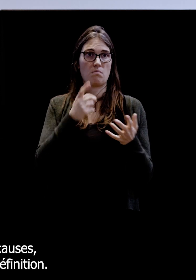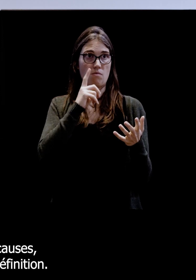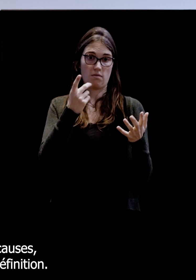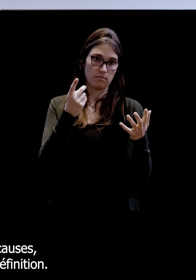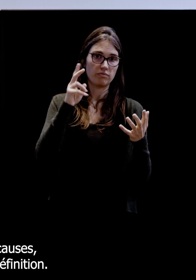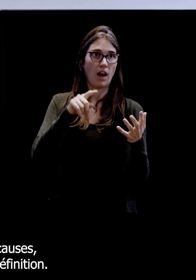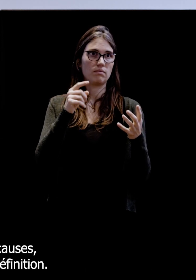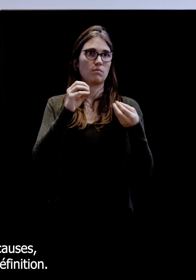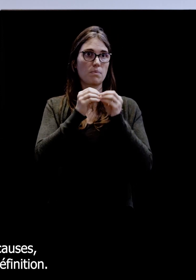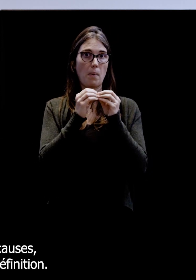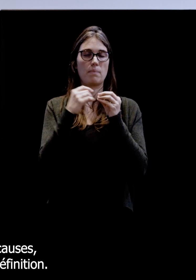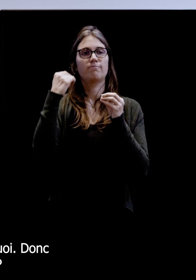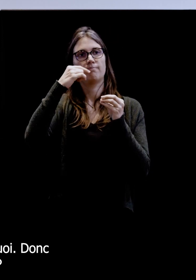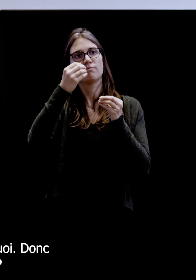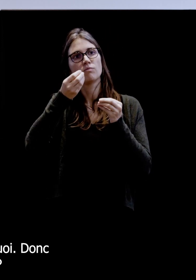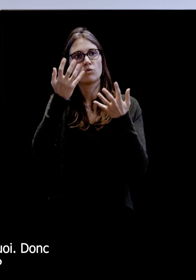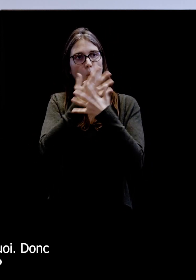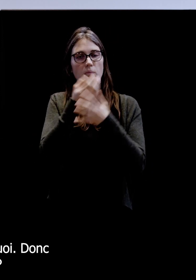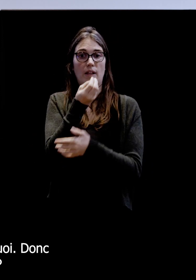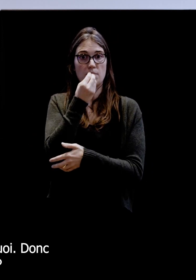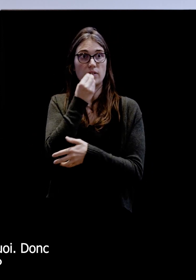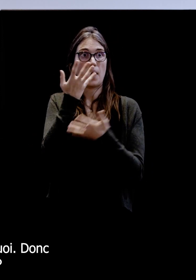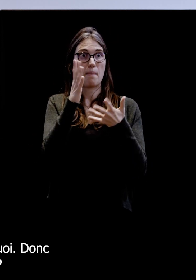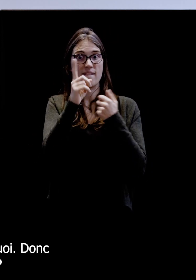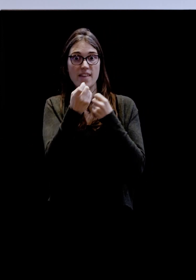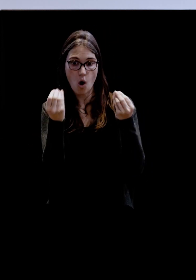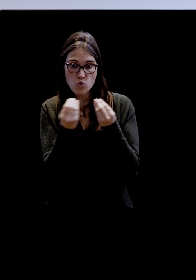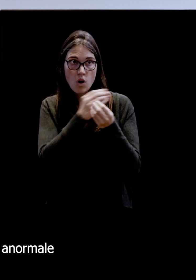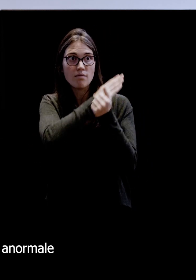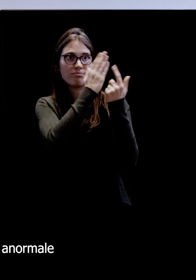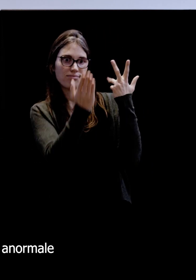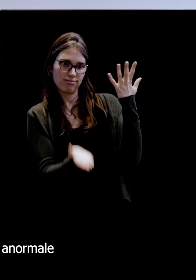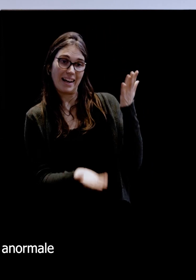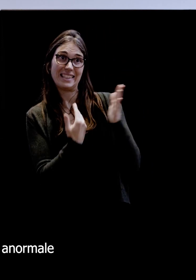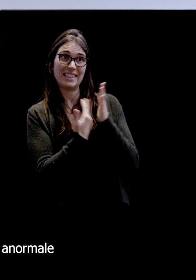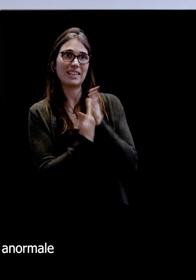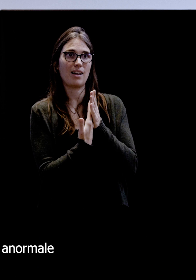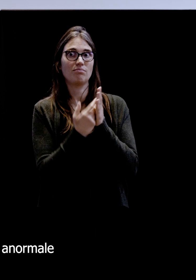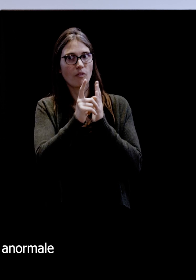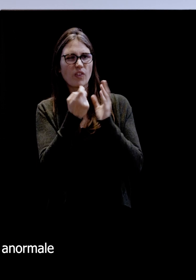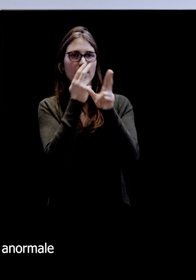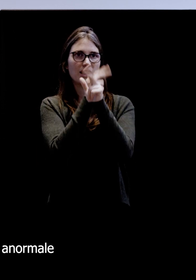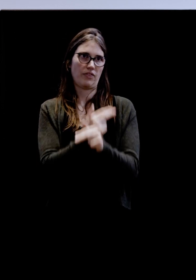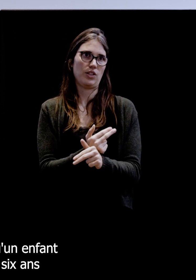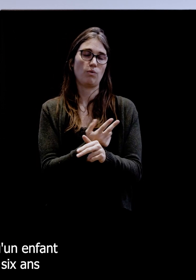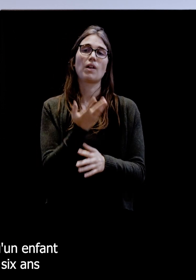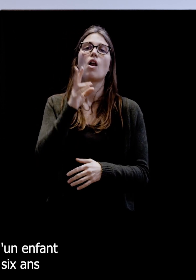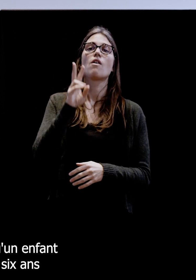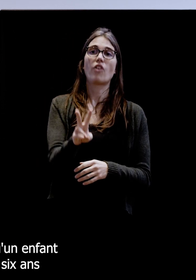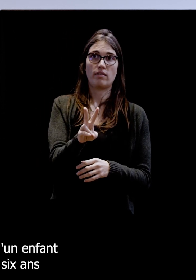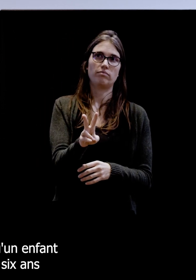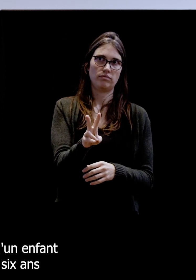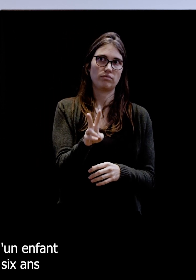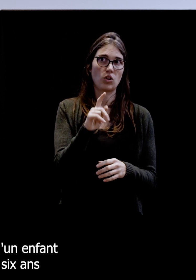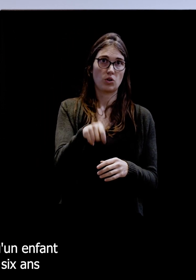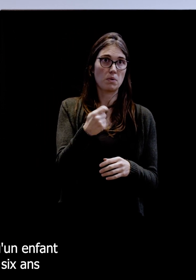causes, elle faisait partie de la définition, et vous allez voir pourquoi. Donc, il a défini les TAP comme une alimentation anormale pour l'âge. C'est intéressant parce